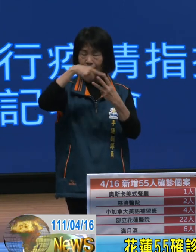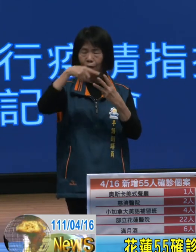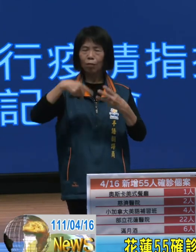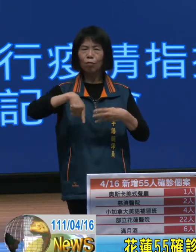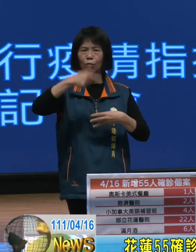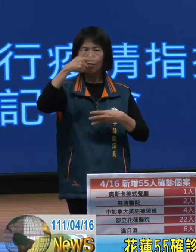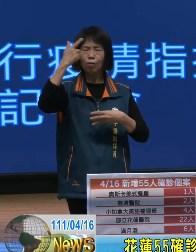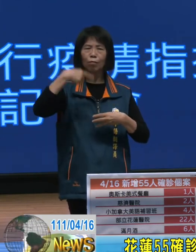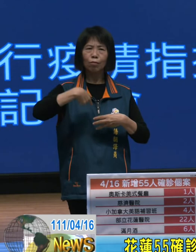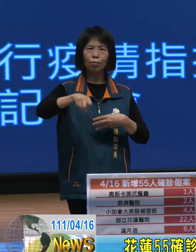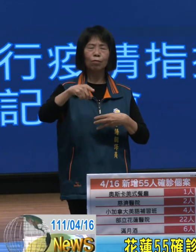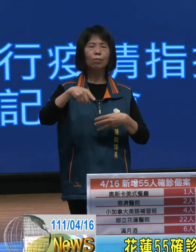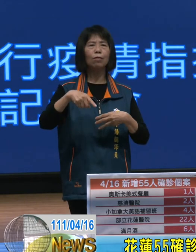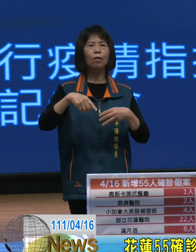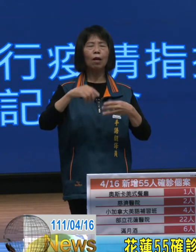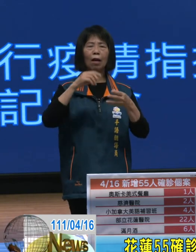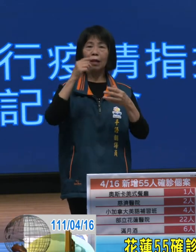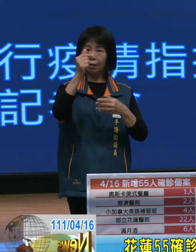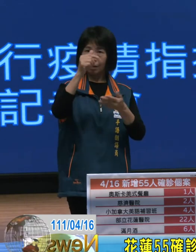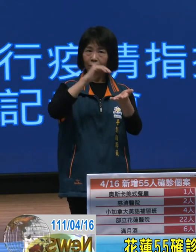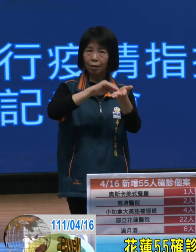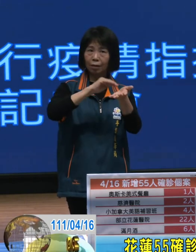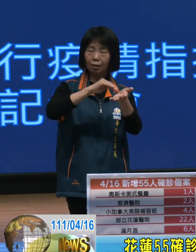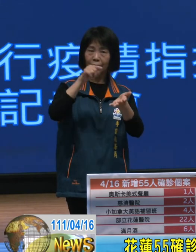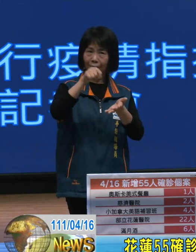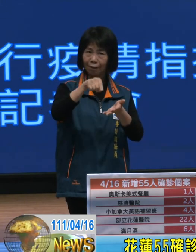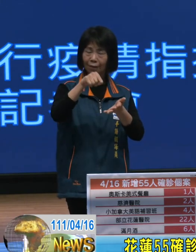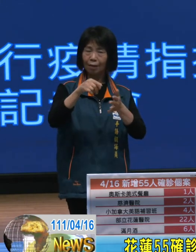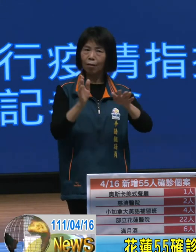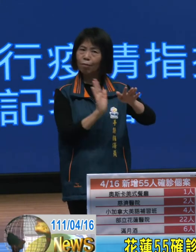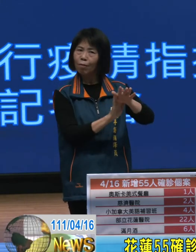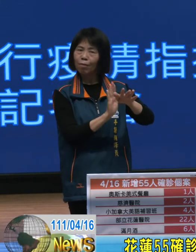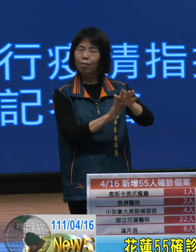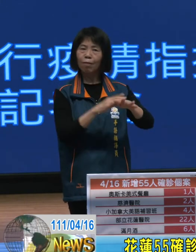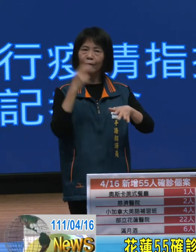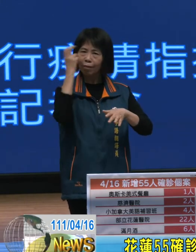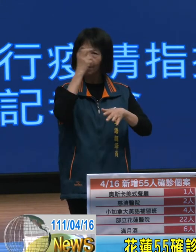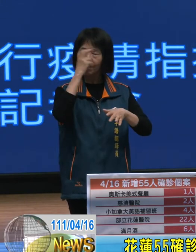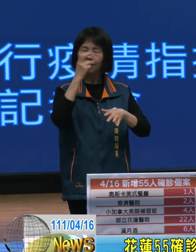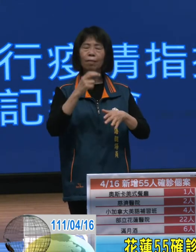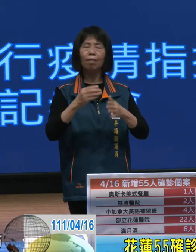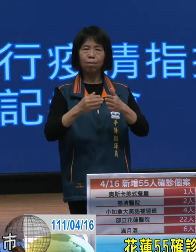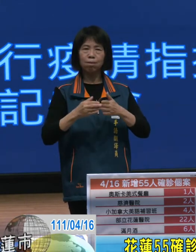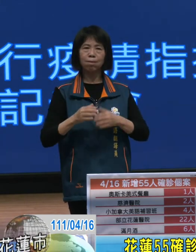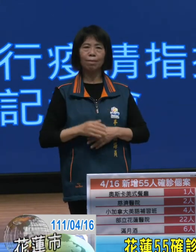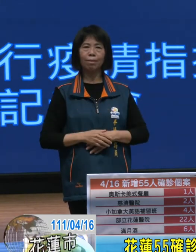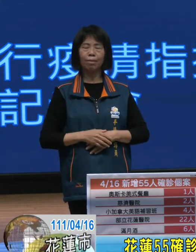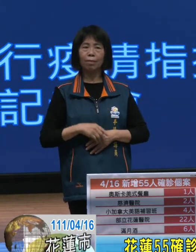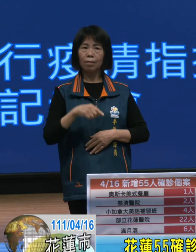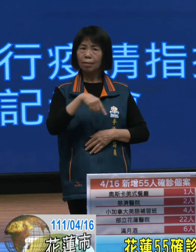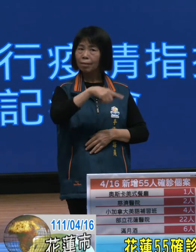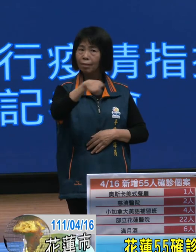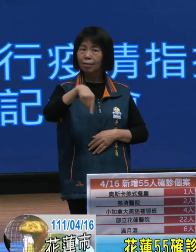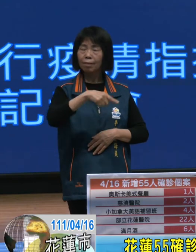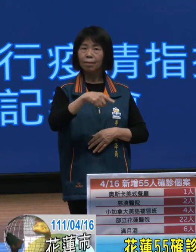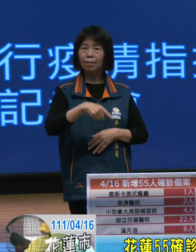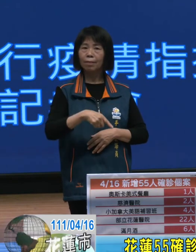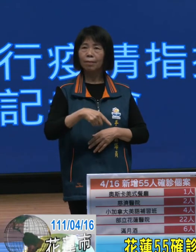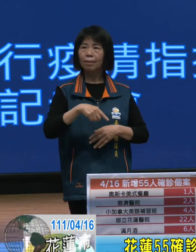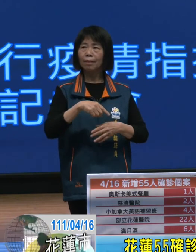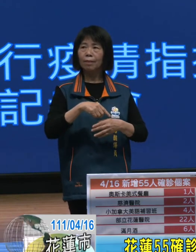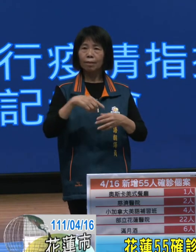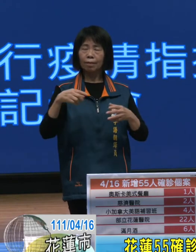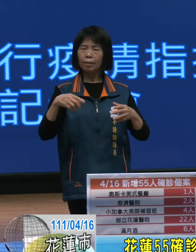速到我们设在我们那个门头医院旁的筛检站去做筛检。这是他们在整